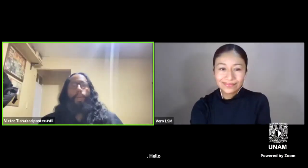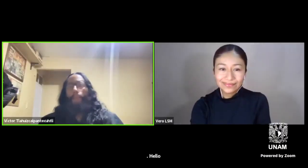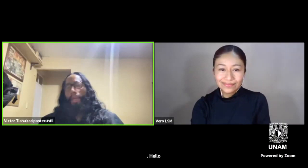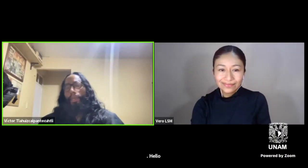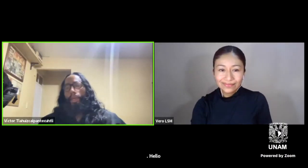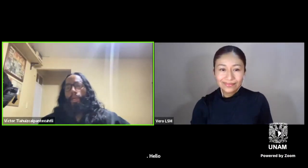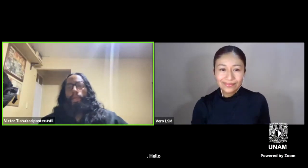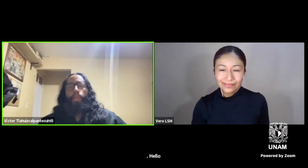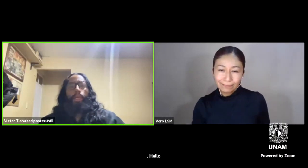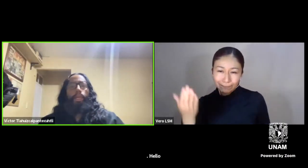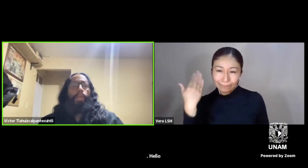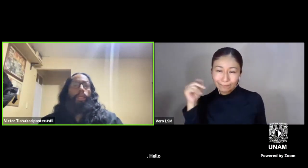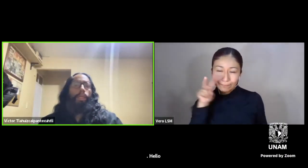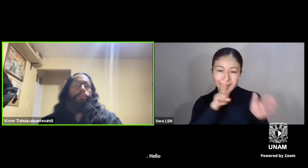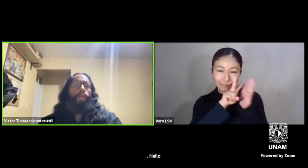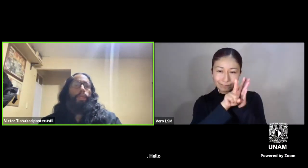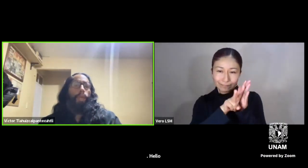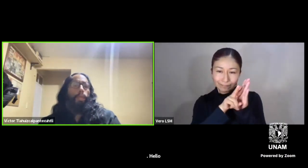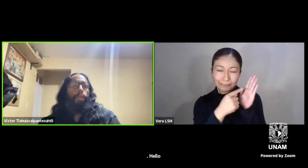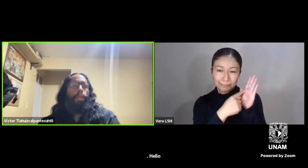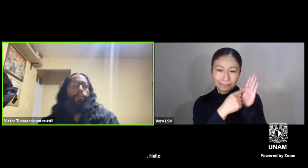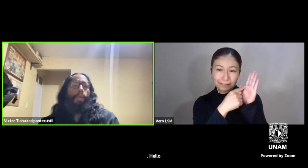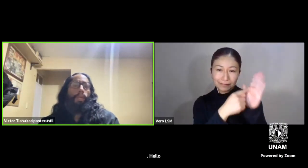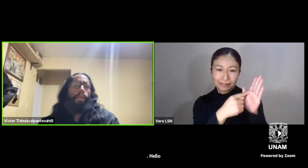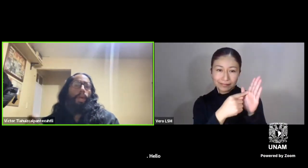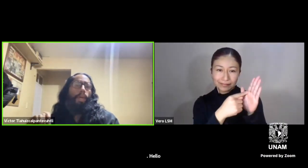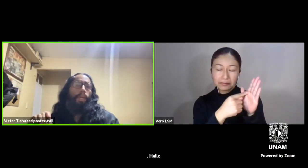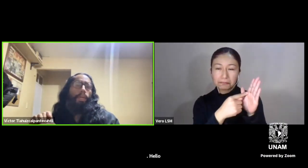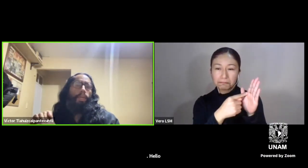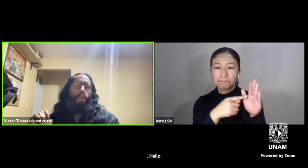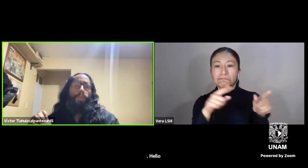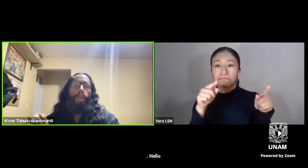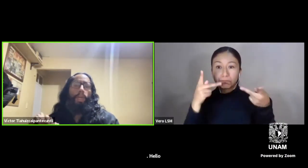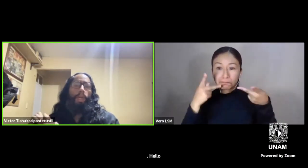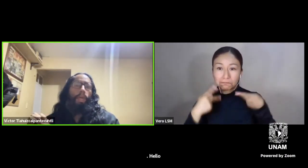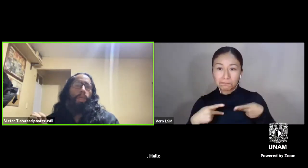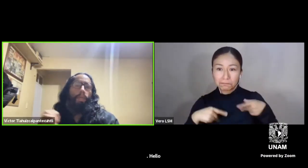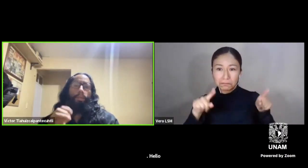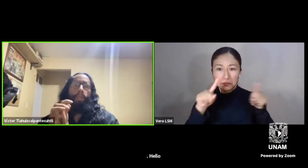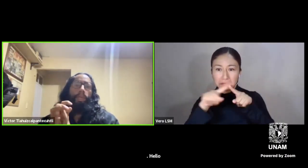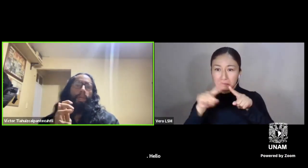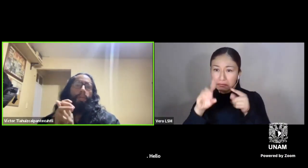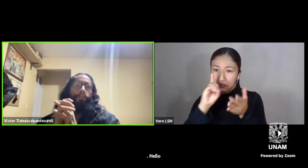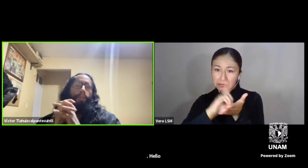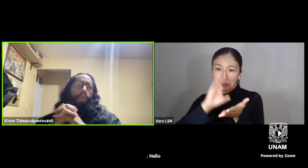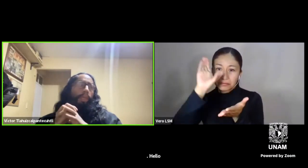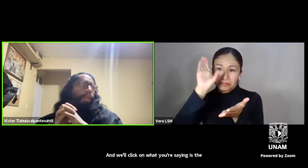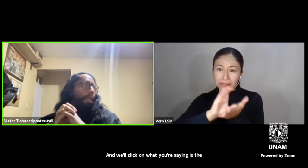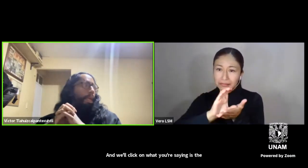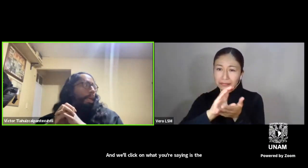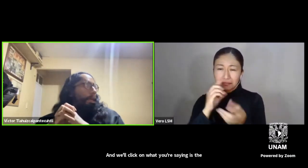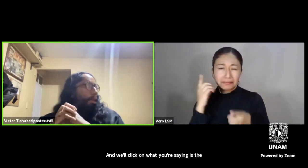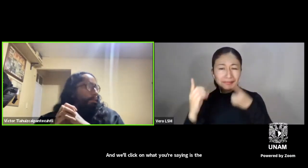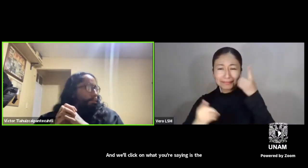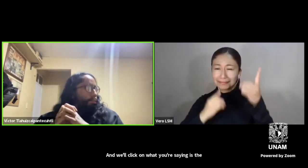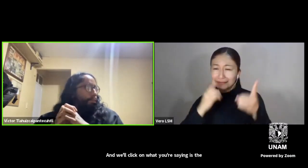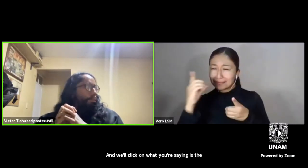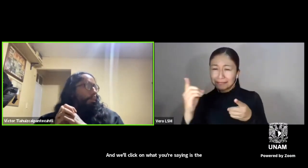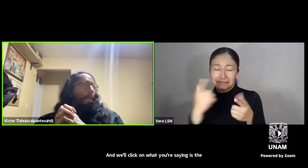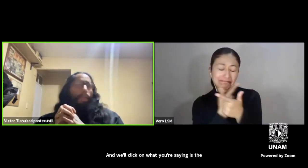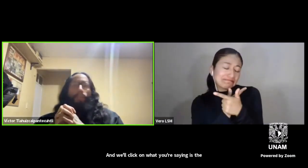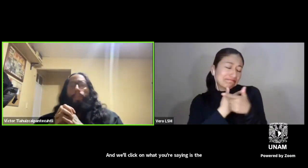En el clip aparecen distintas personas con discapacidad practicando infinidad de deportes,